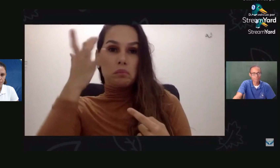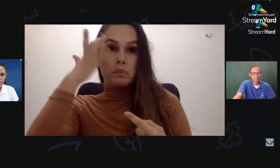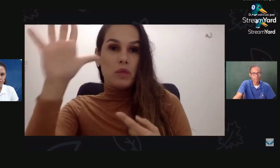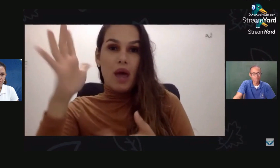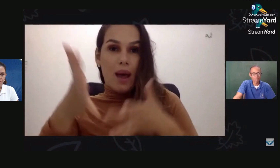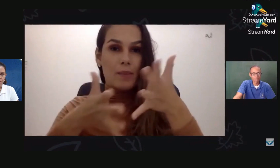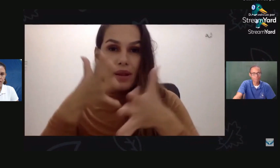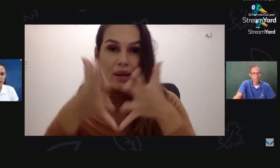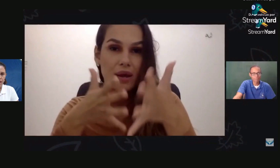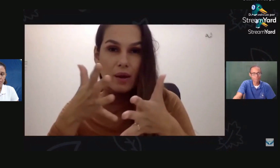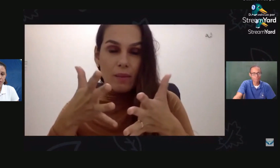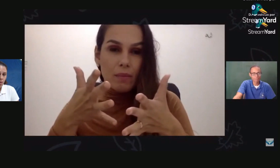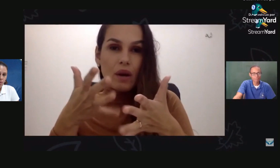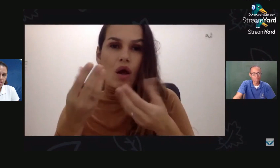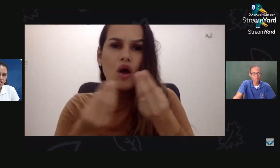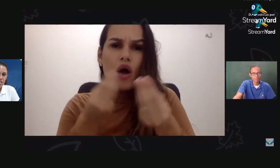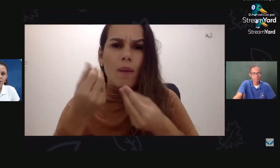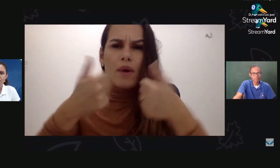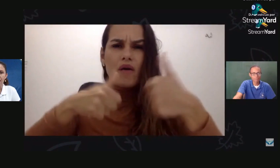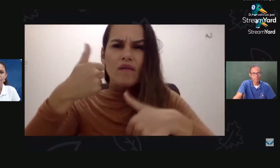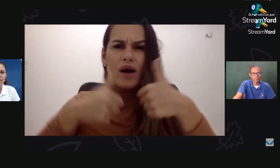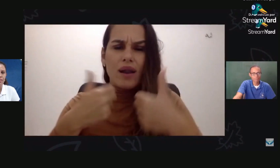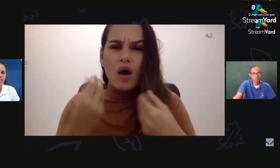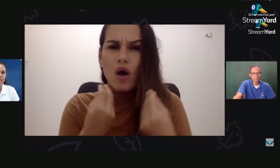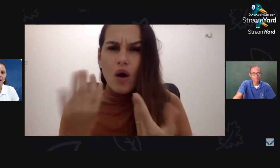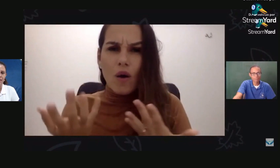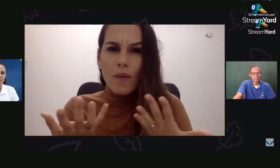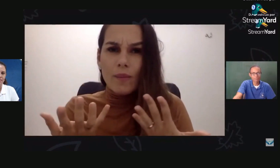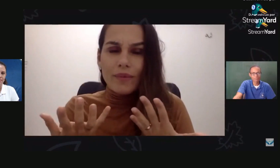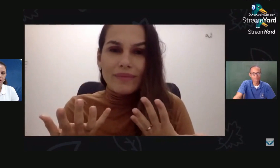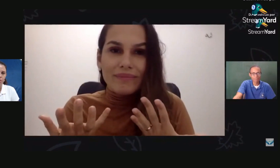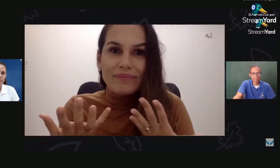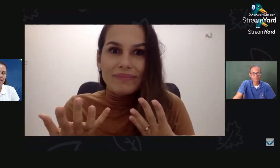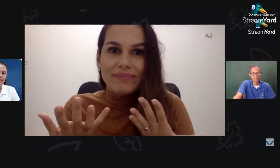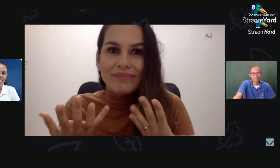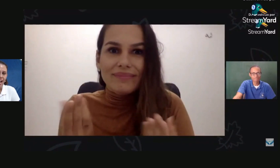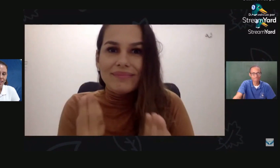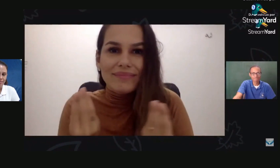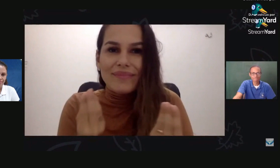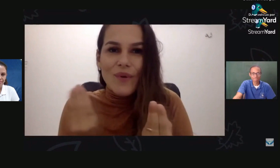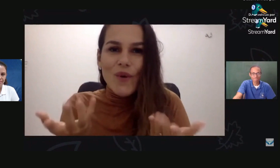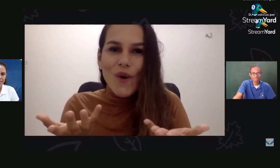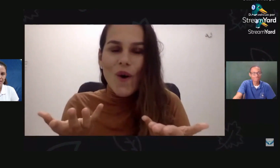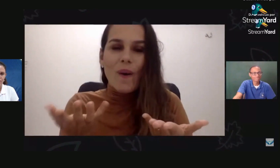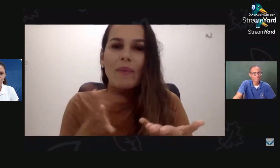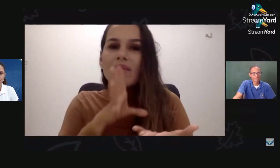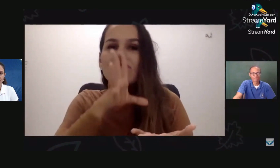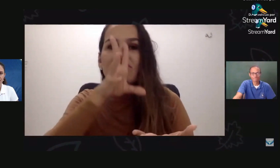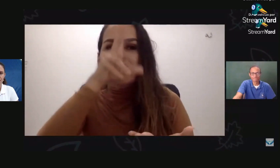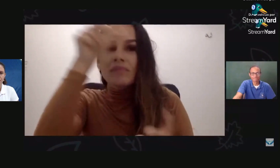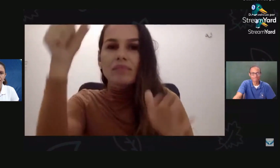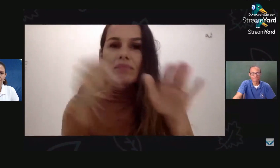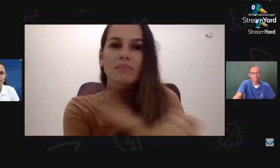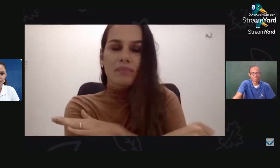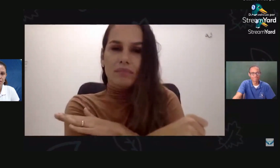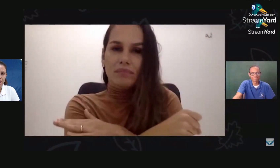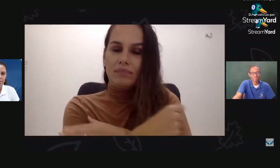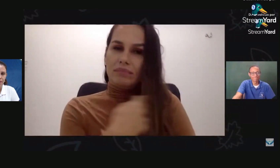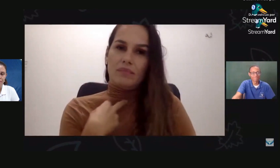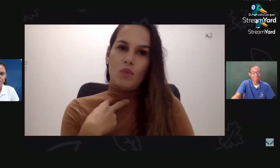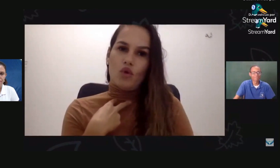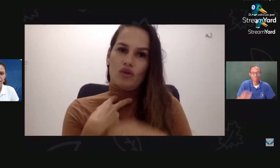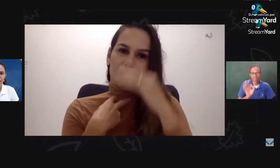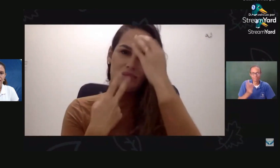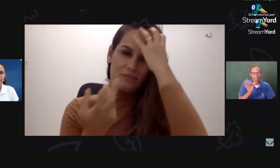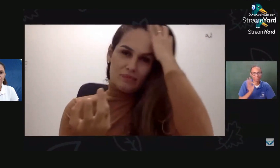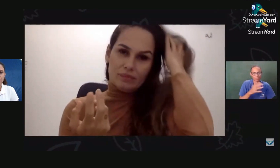importante. Porque o ouvinte, ele não sabe língua de sinais. Como ele vai avaliar? Né? Os ouvintes que estão ali, eles não